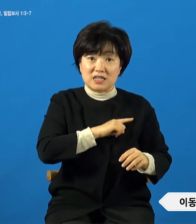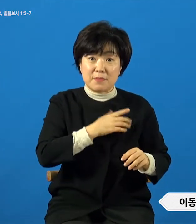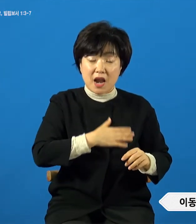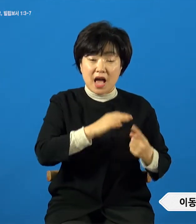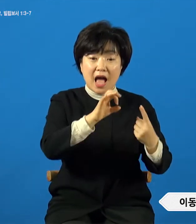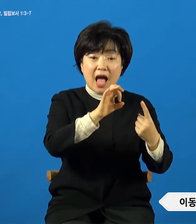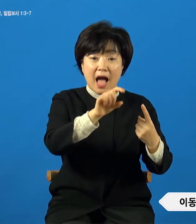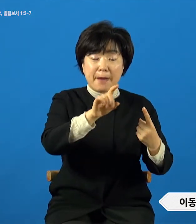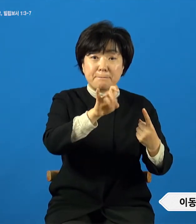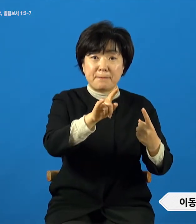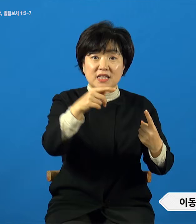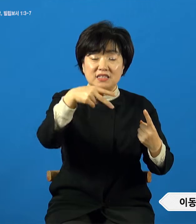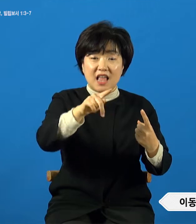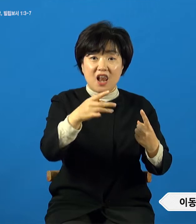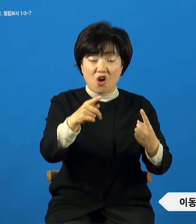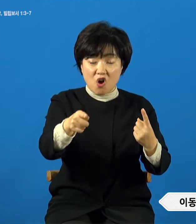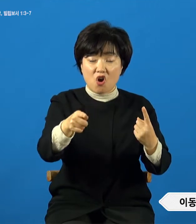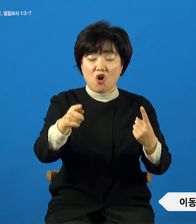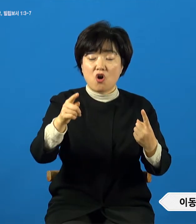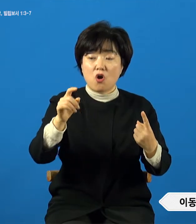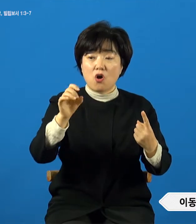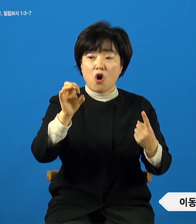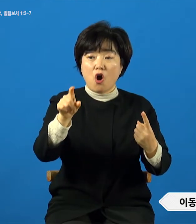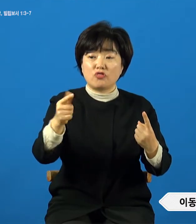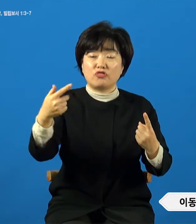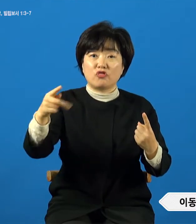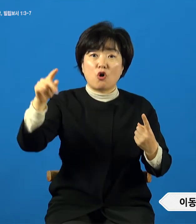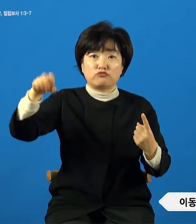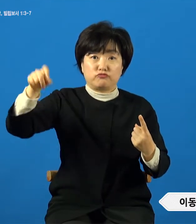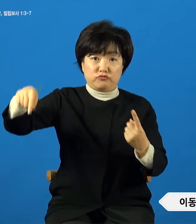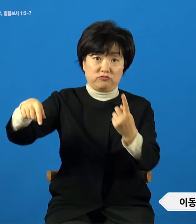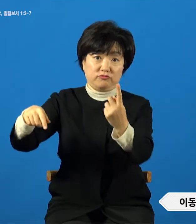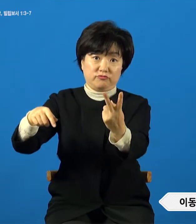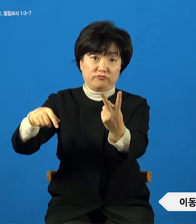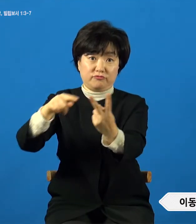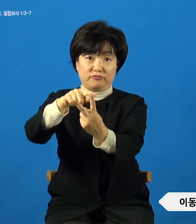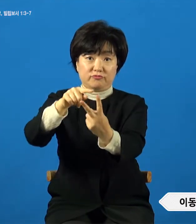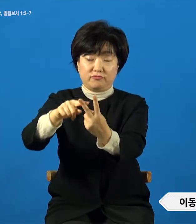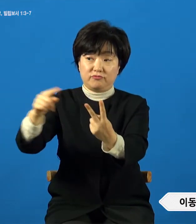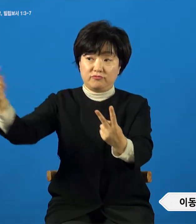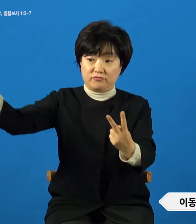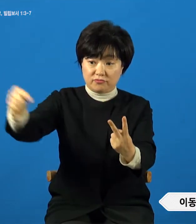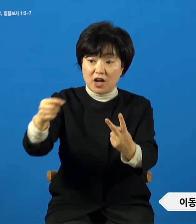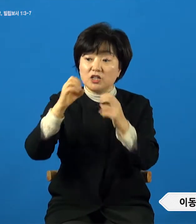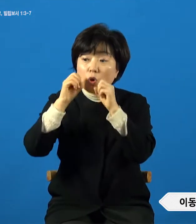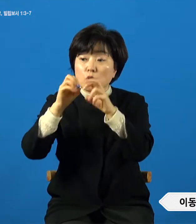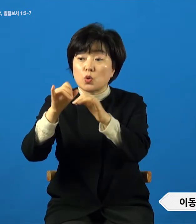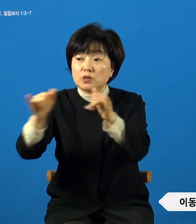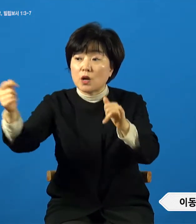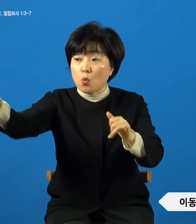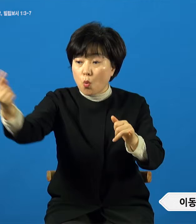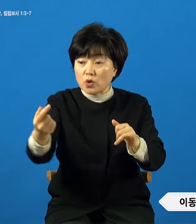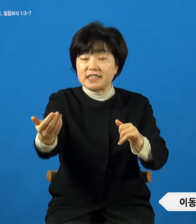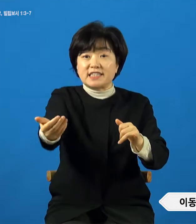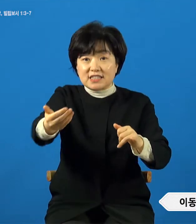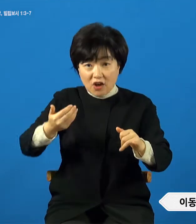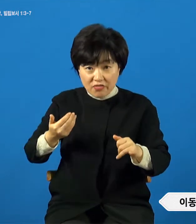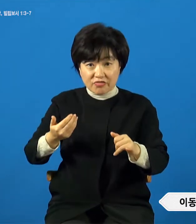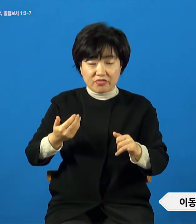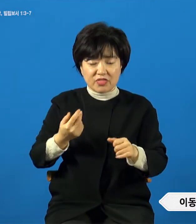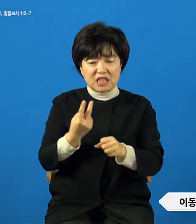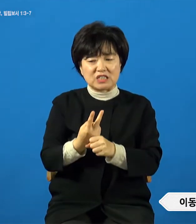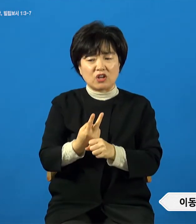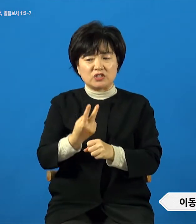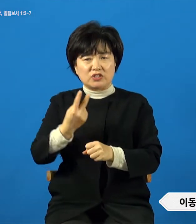1885년 부활절에 도착을 했는데 그분들이 선교사로 이 땅에 도착하기 전에 이미 한